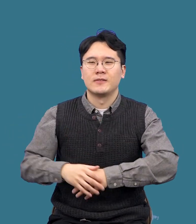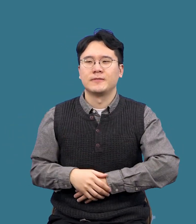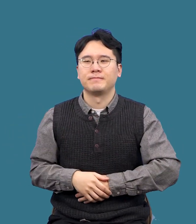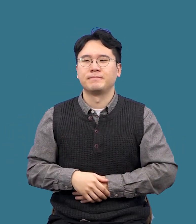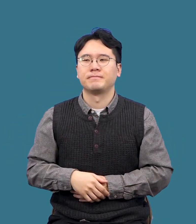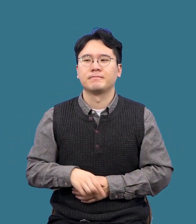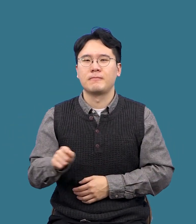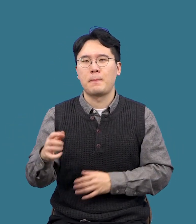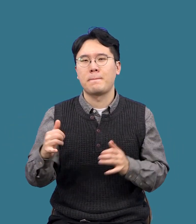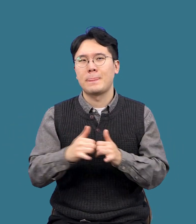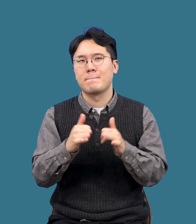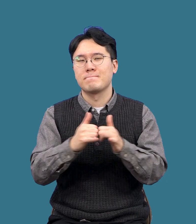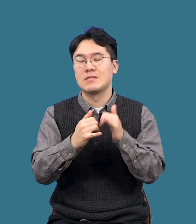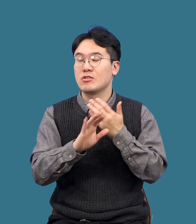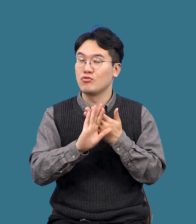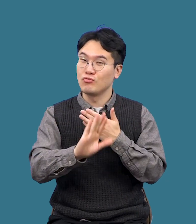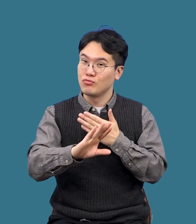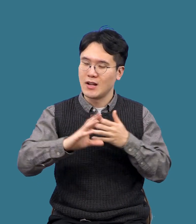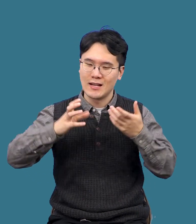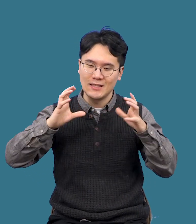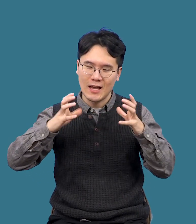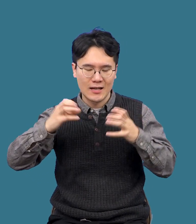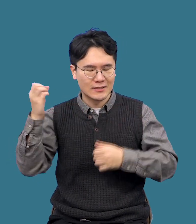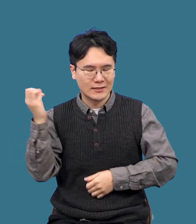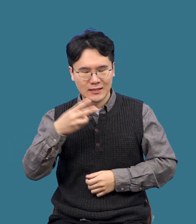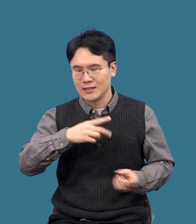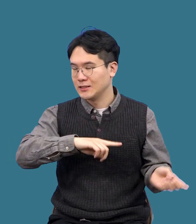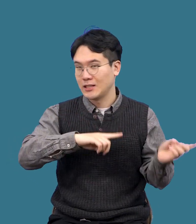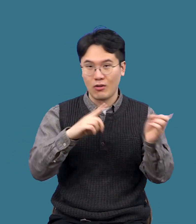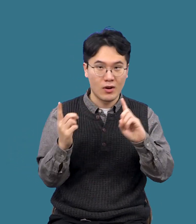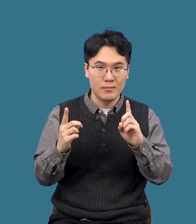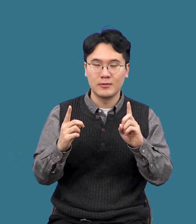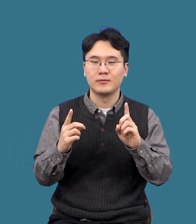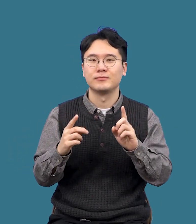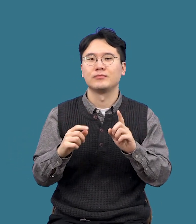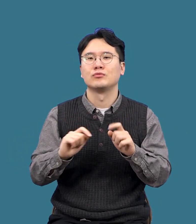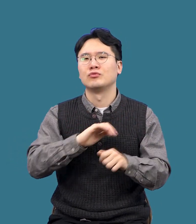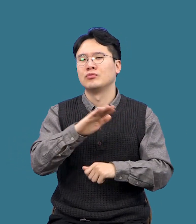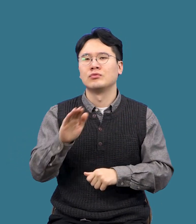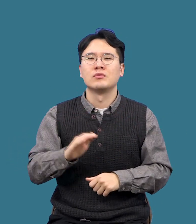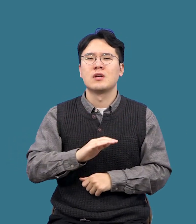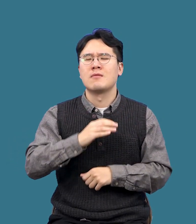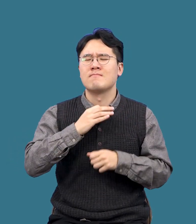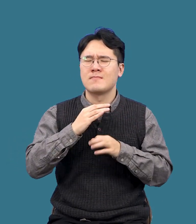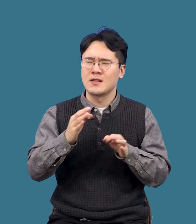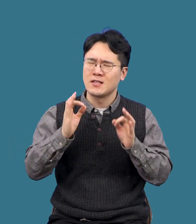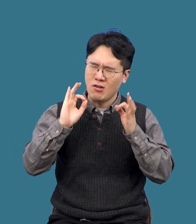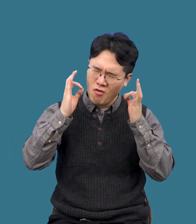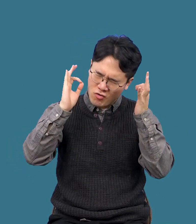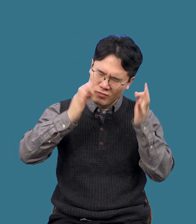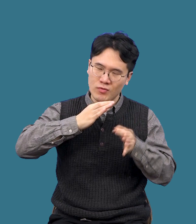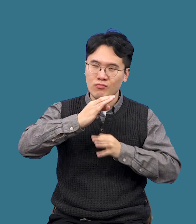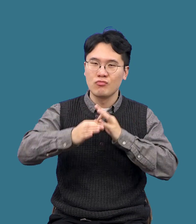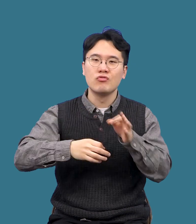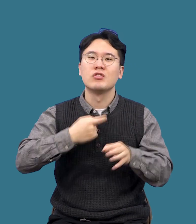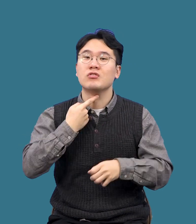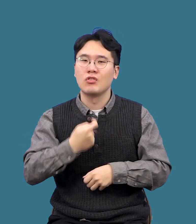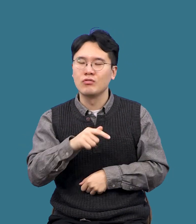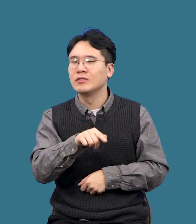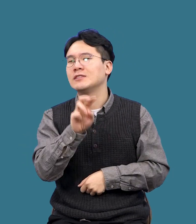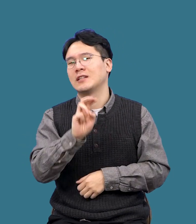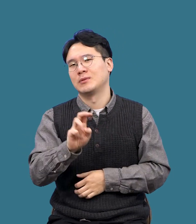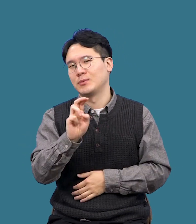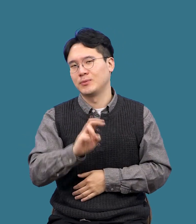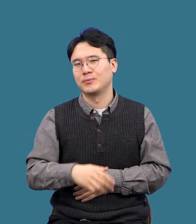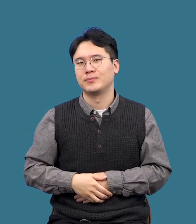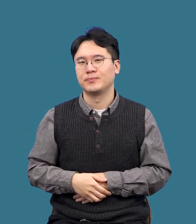그리고 전쟁 이후에 나라를 재건하면서 우리가 가장 목 놓아 열심히 불렀던 찬송이 바로 이